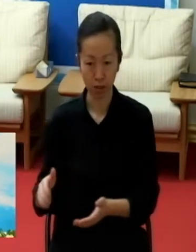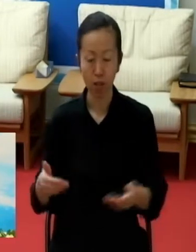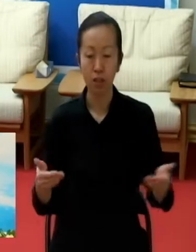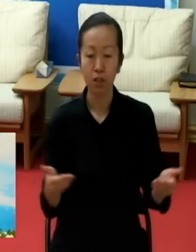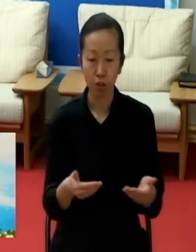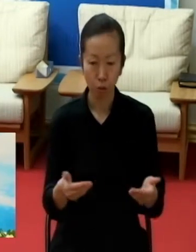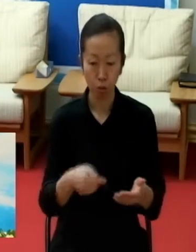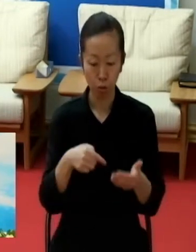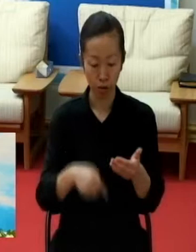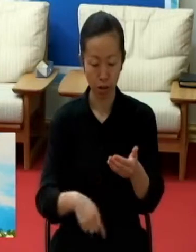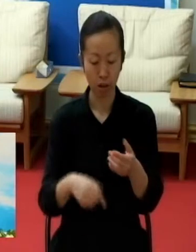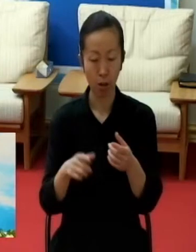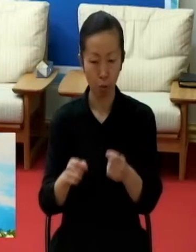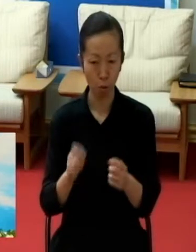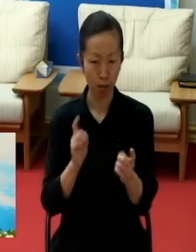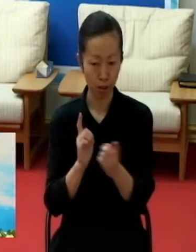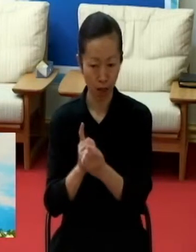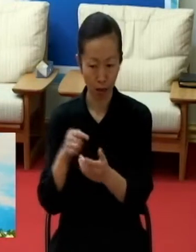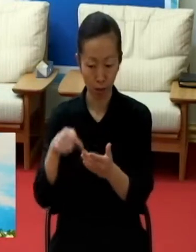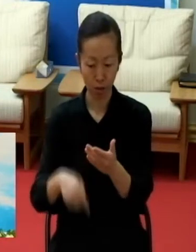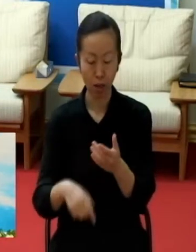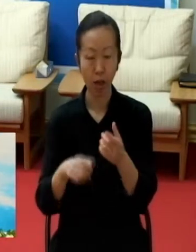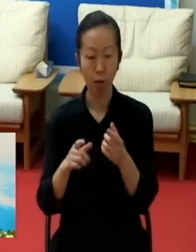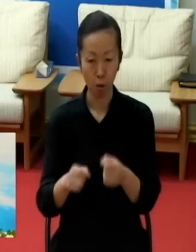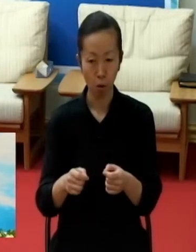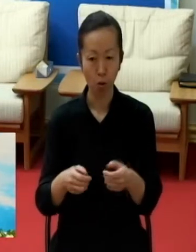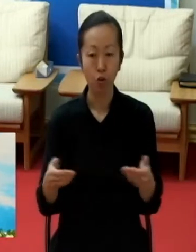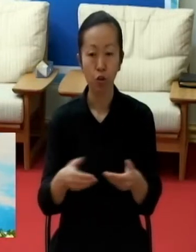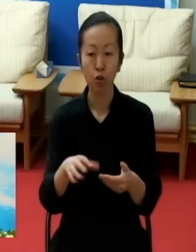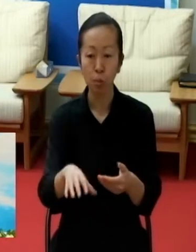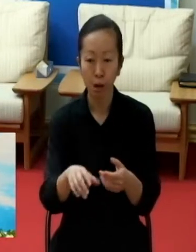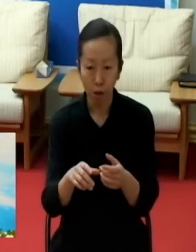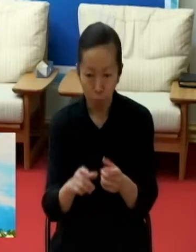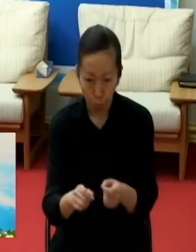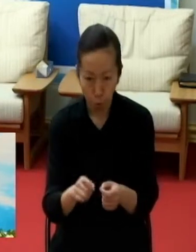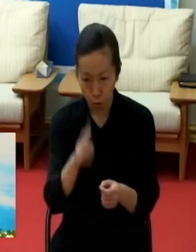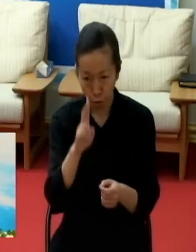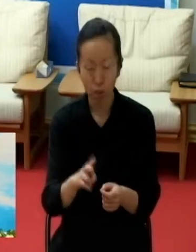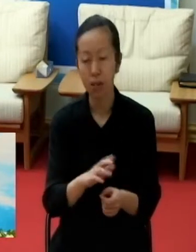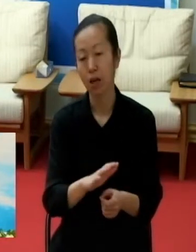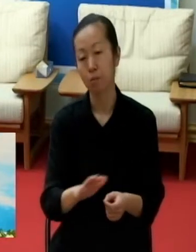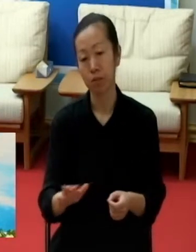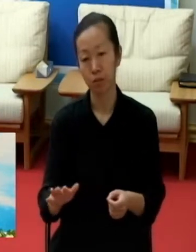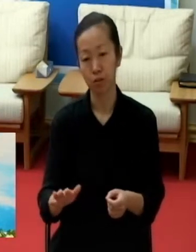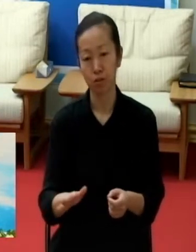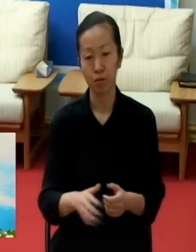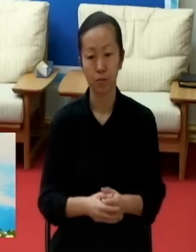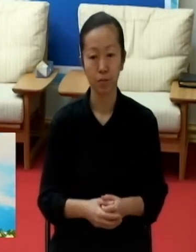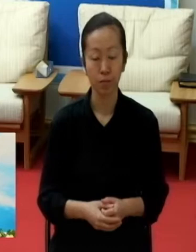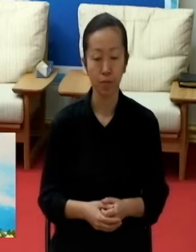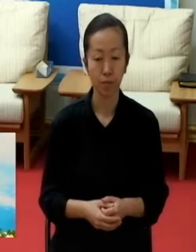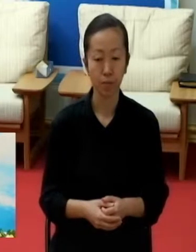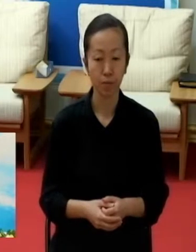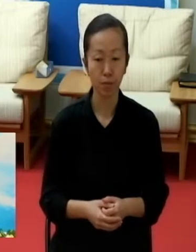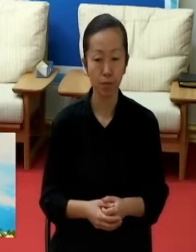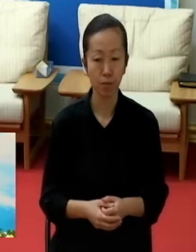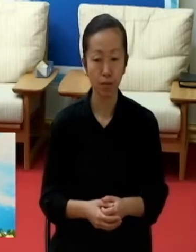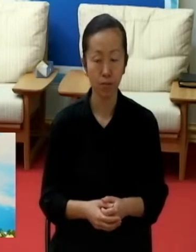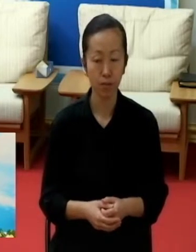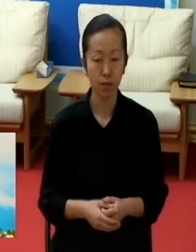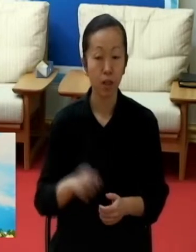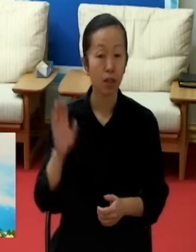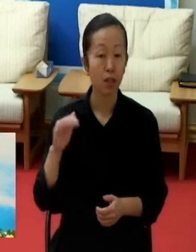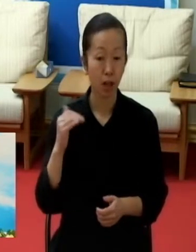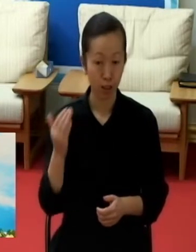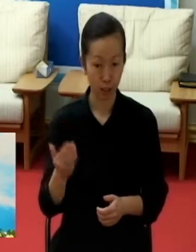会いの中にも 사업에도 있고요. また治療の中にも 그런데 중요한 것은 내 인생에도 서론, 본론, 결론이 있다는